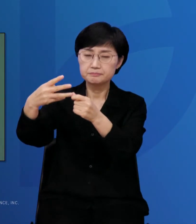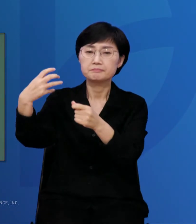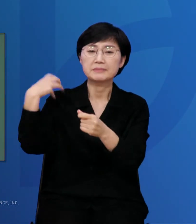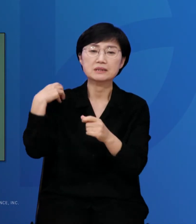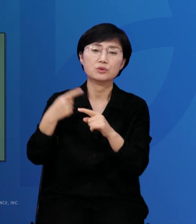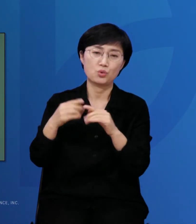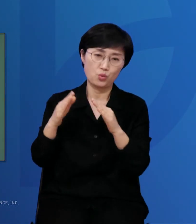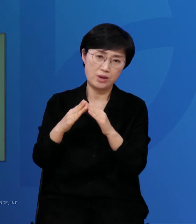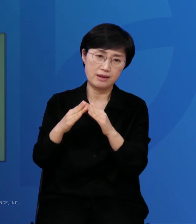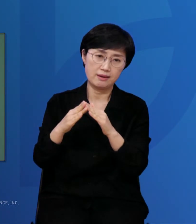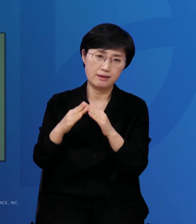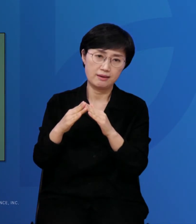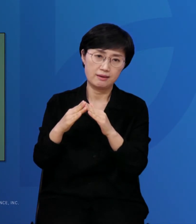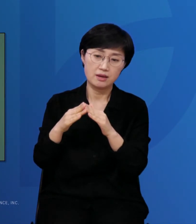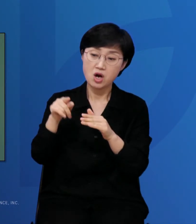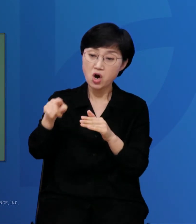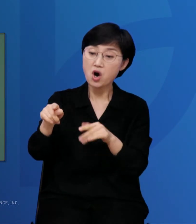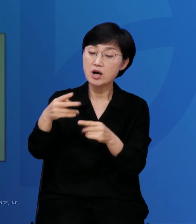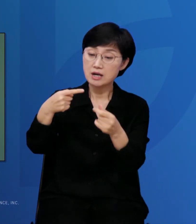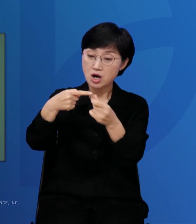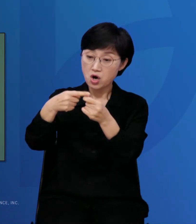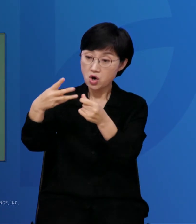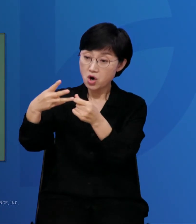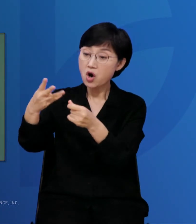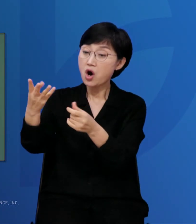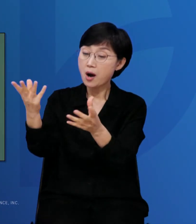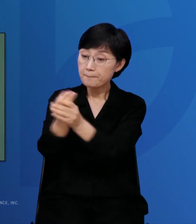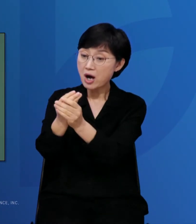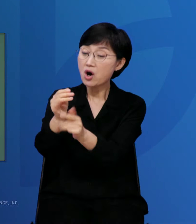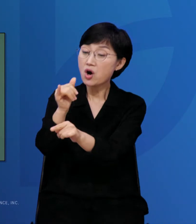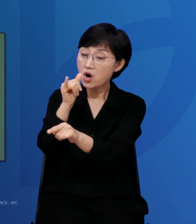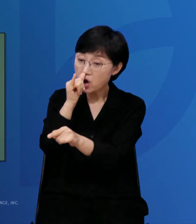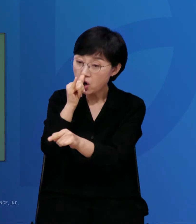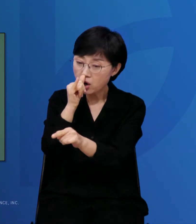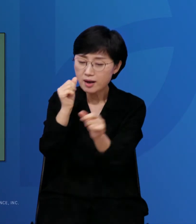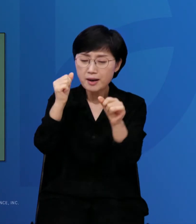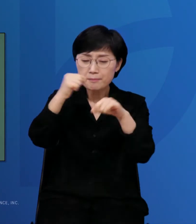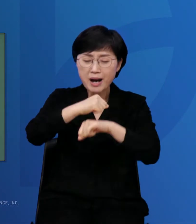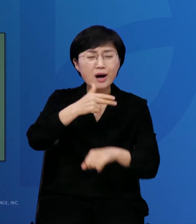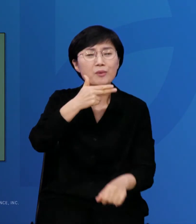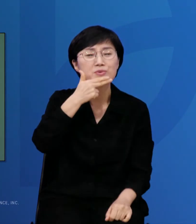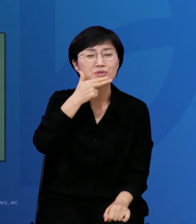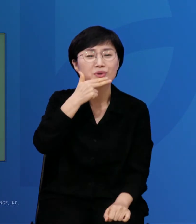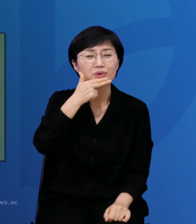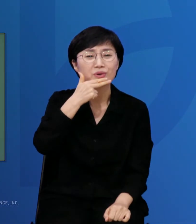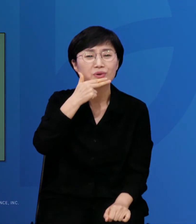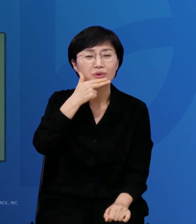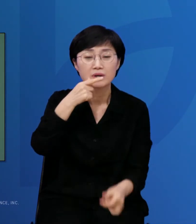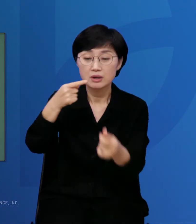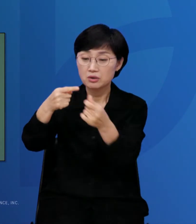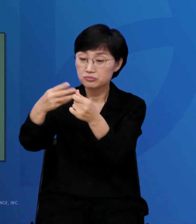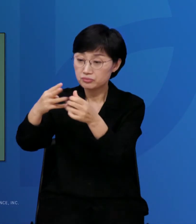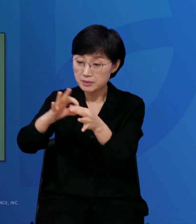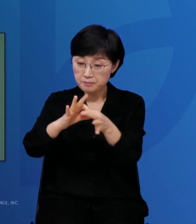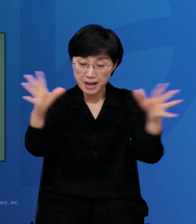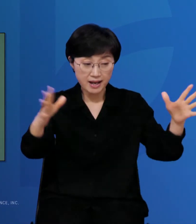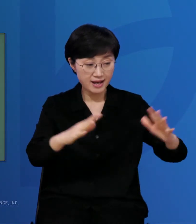只要做到这三个，他教会就完成了使命。 이거 하는 교회는 망할 수가 없어. 이거 안 하는 교회는 하나님이 문 닫아버려. 왜냐? 있을 필요가 없어요.